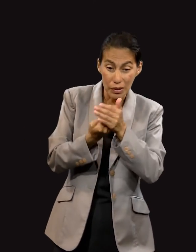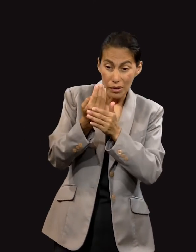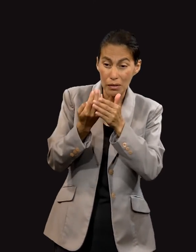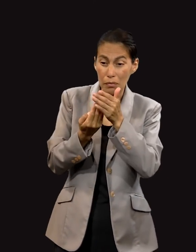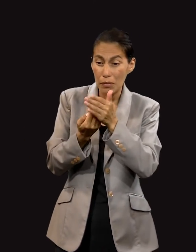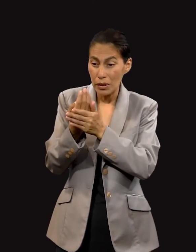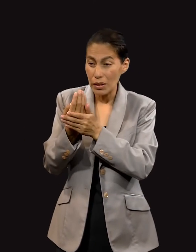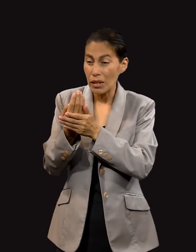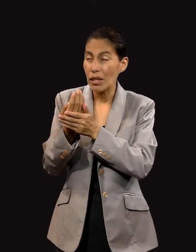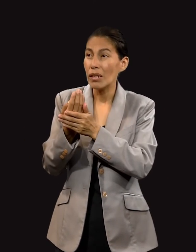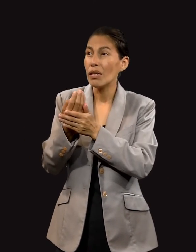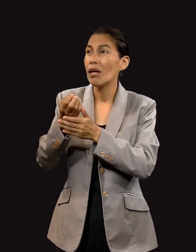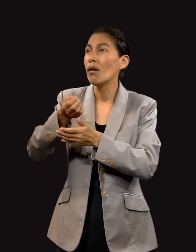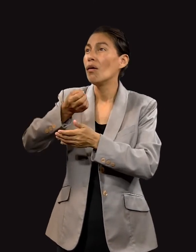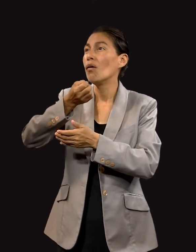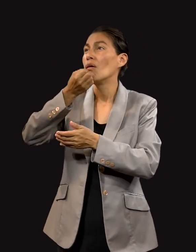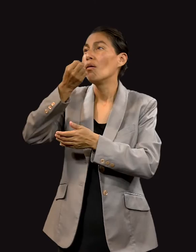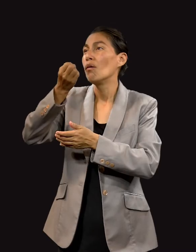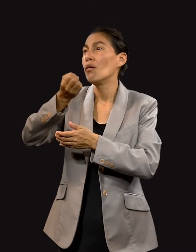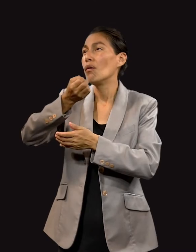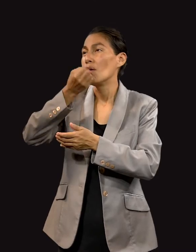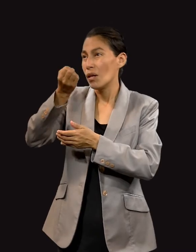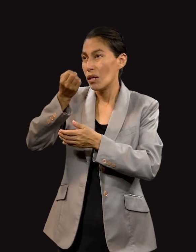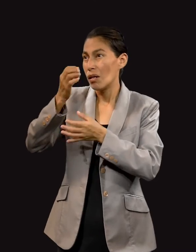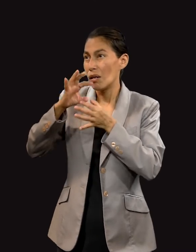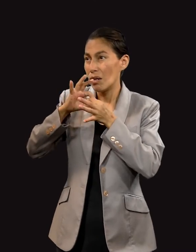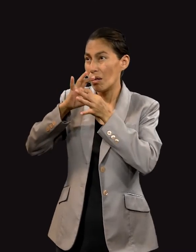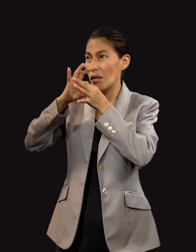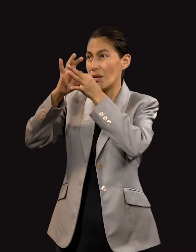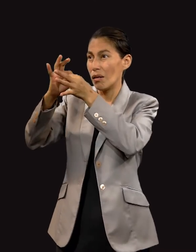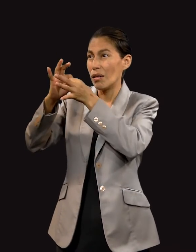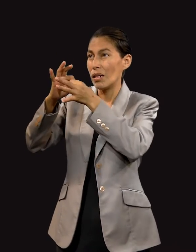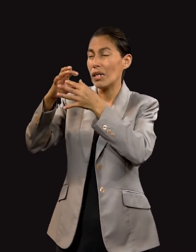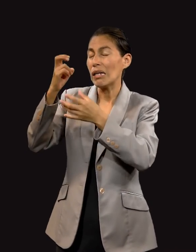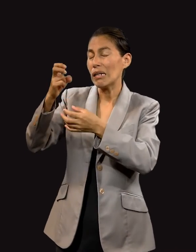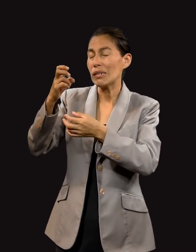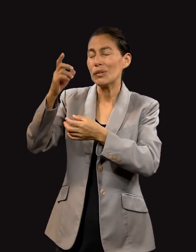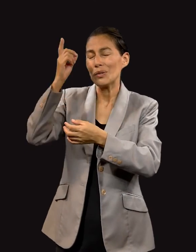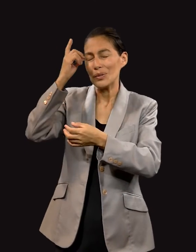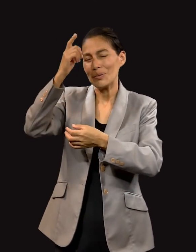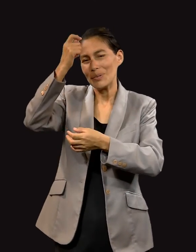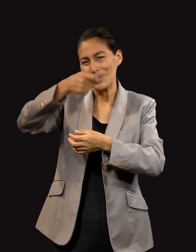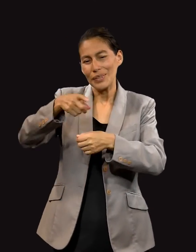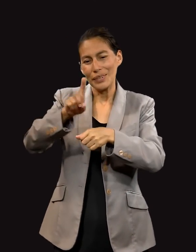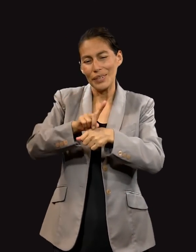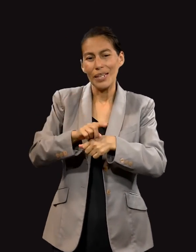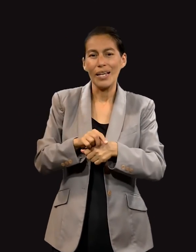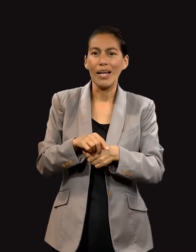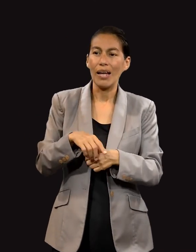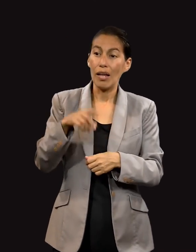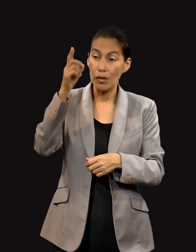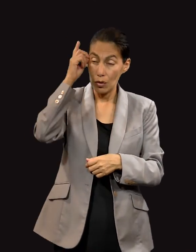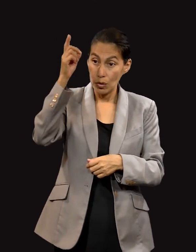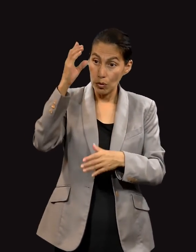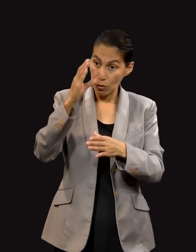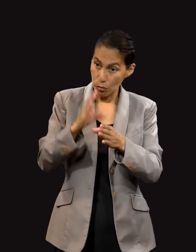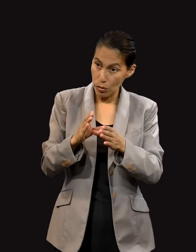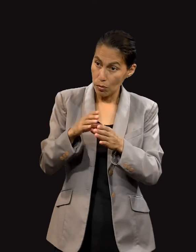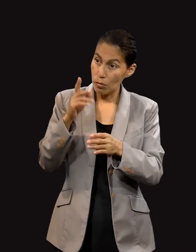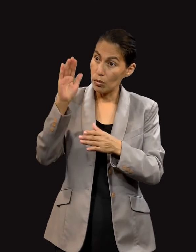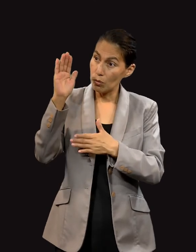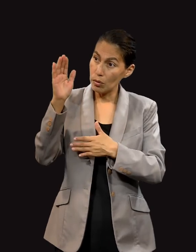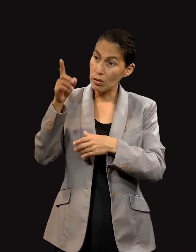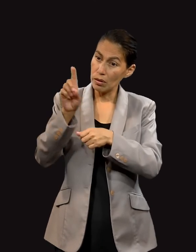que es la bendición de ponernos en sus manos cada mañana. Cada mañana, es muy importante. cumplido su promesa. Amén. De cuidarnos.